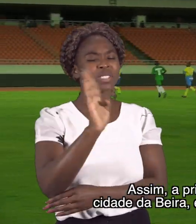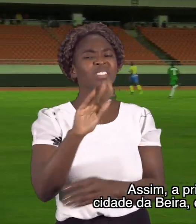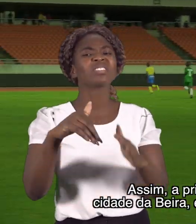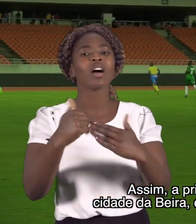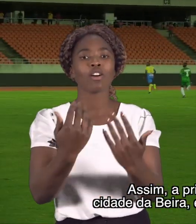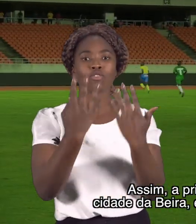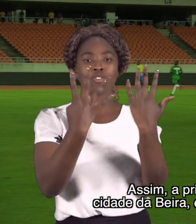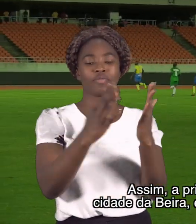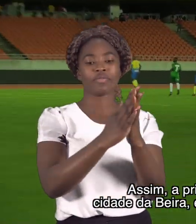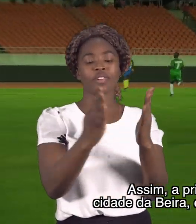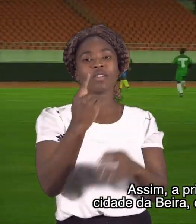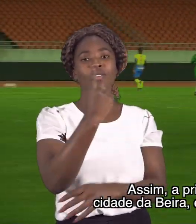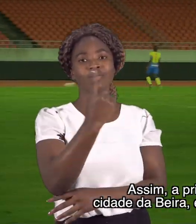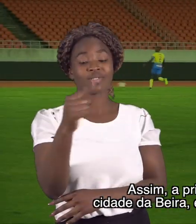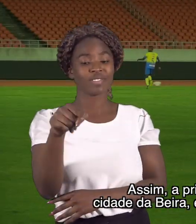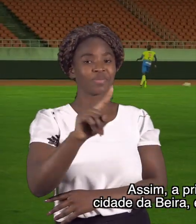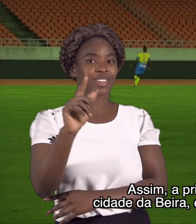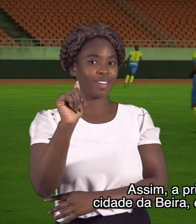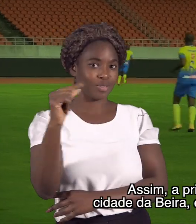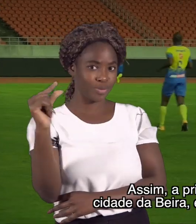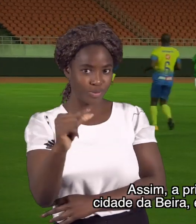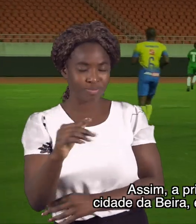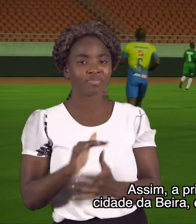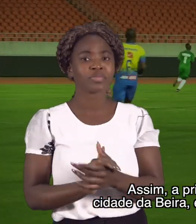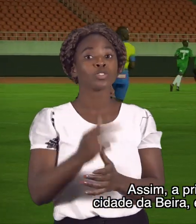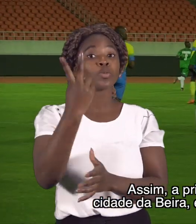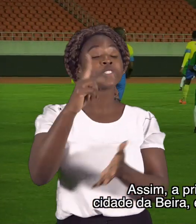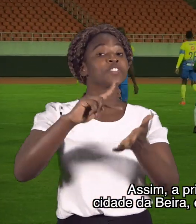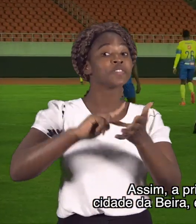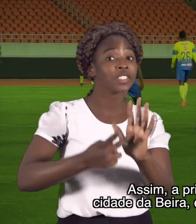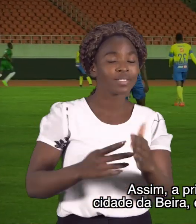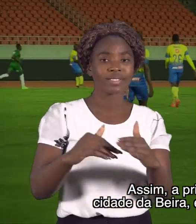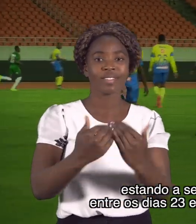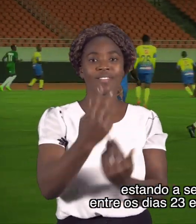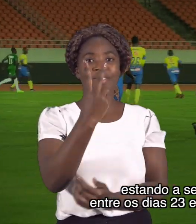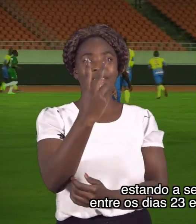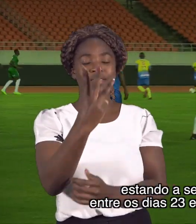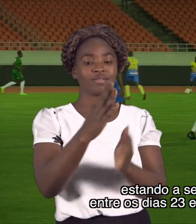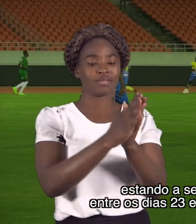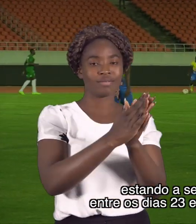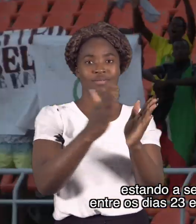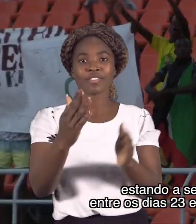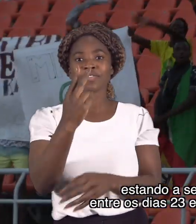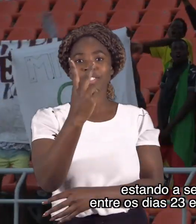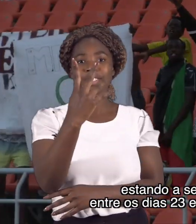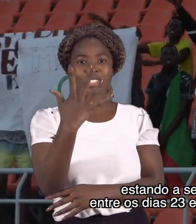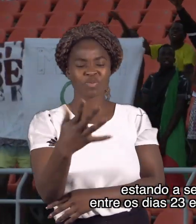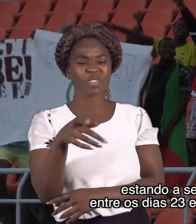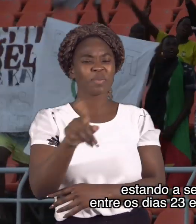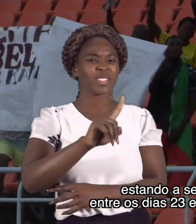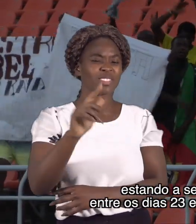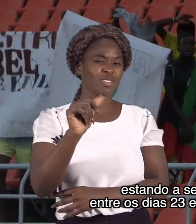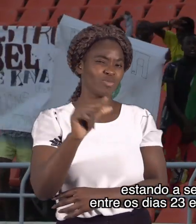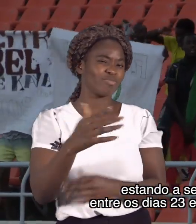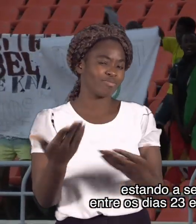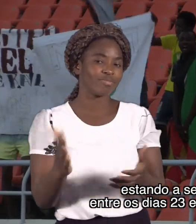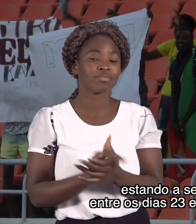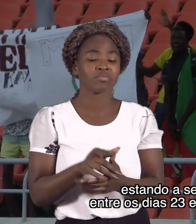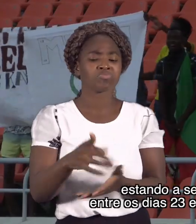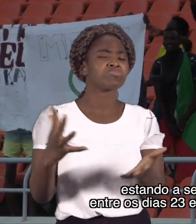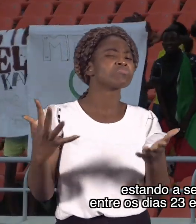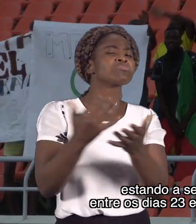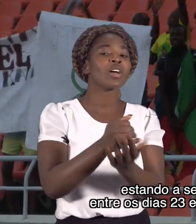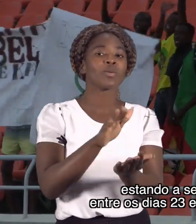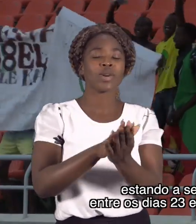terá lugar na cidade da Beira entre os dias 9 a 11 de agosto, estando a segunda mão prevista para os dias